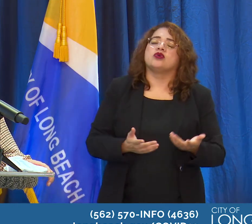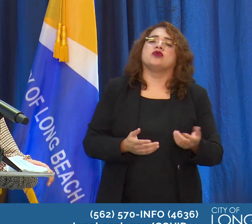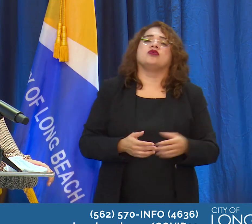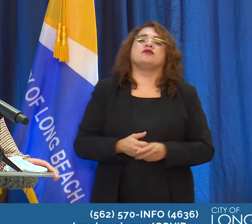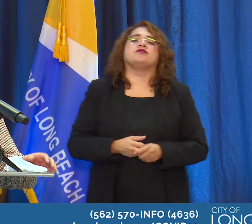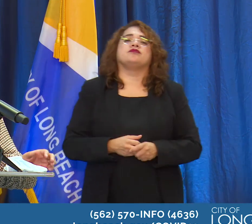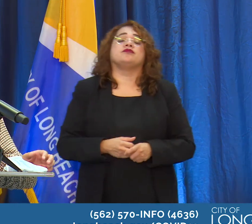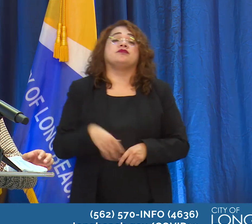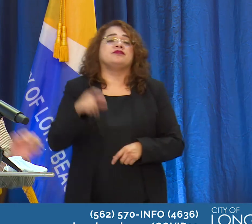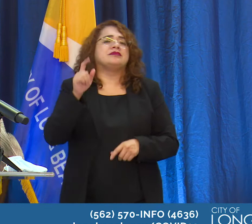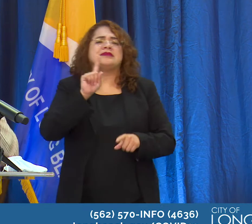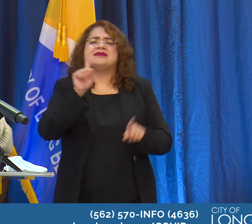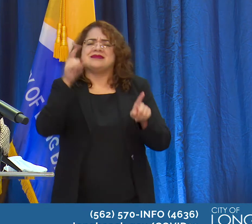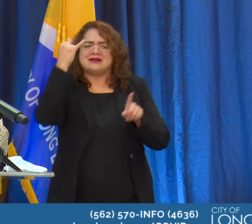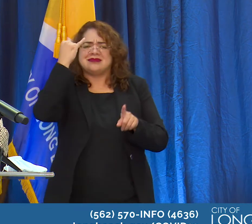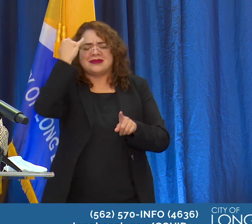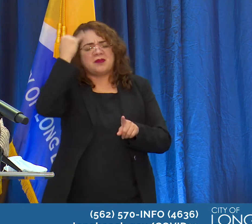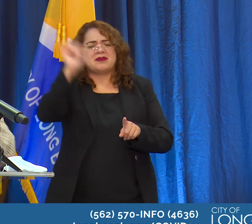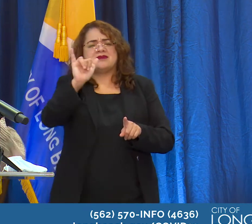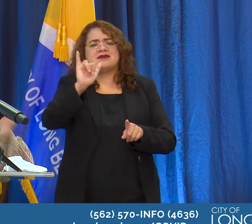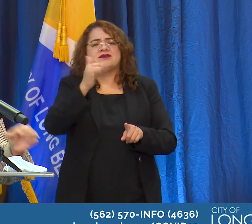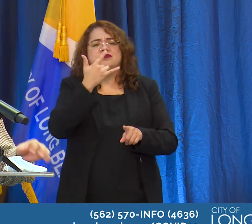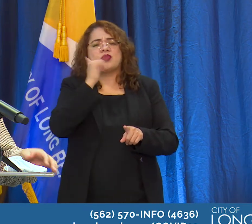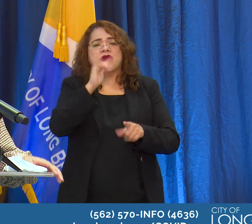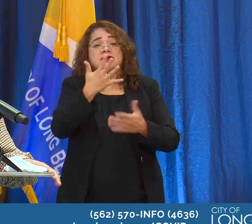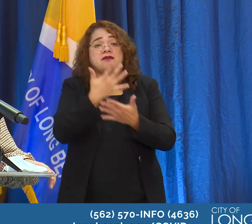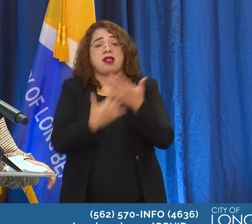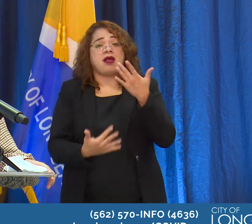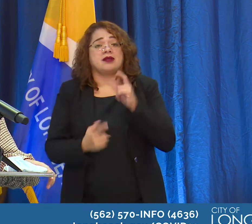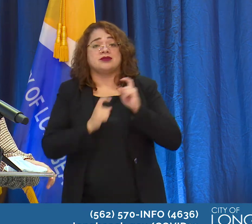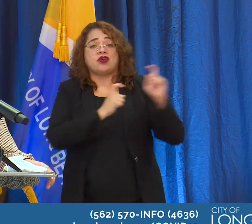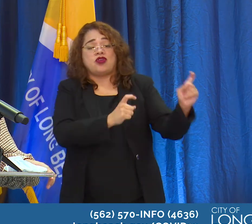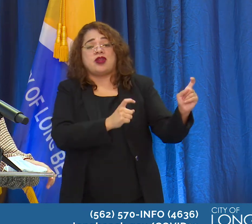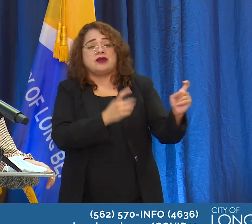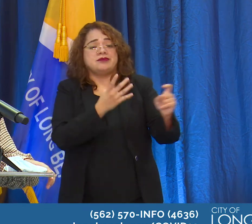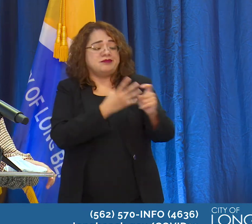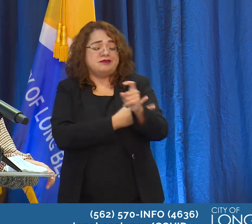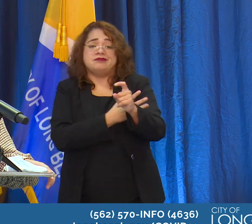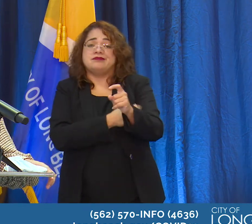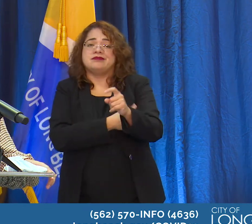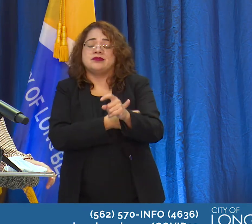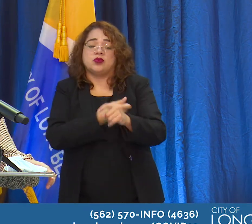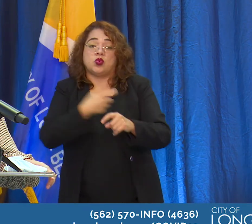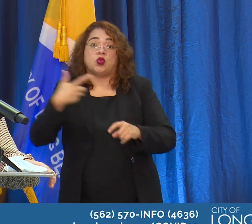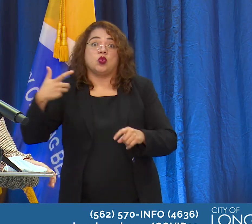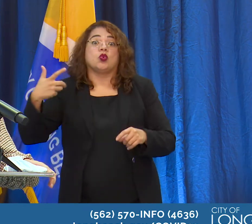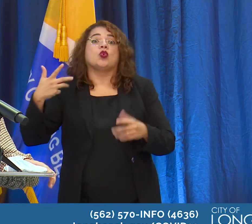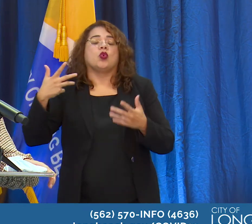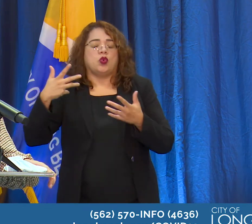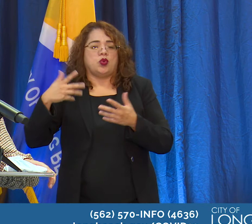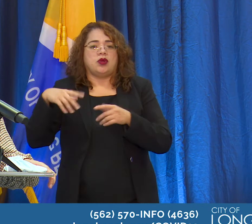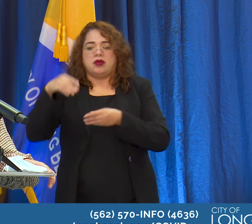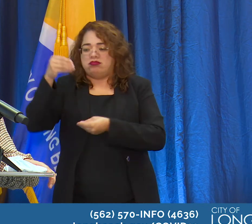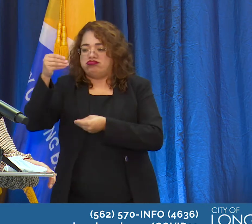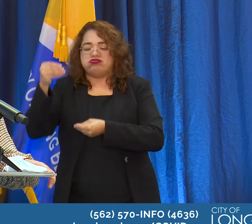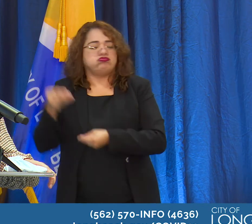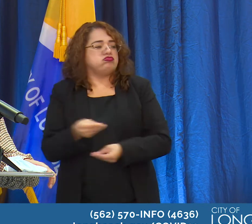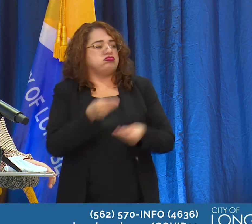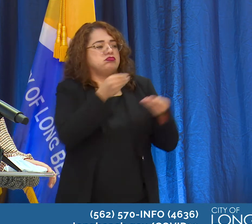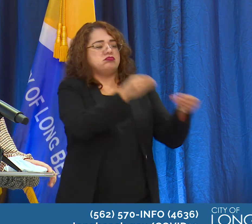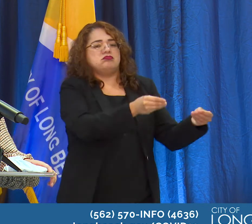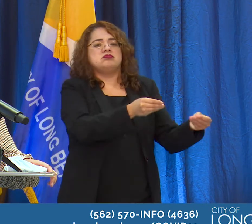es similar a donar sangre, y donde la única sensación que puede experimentar es un